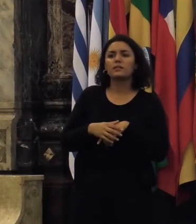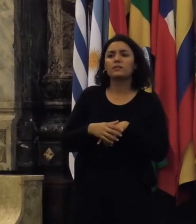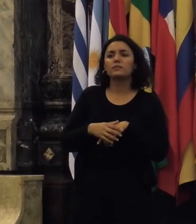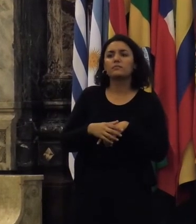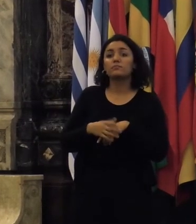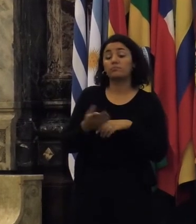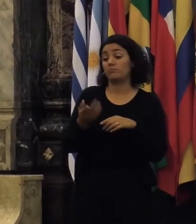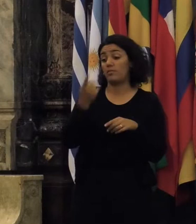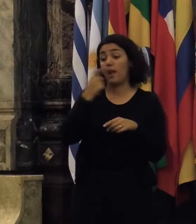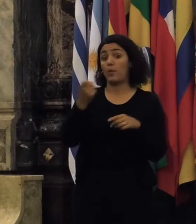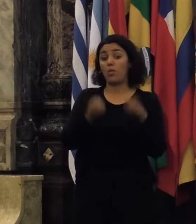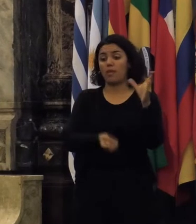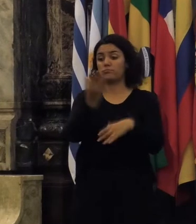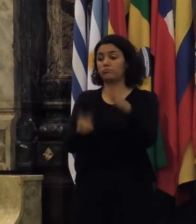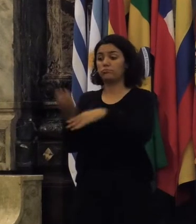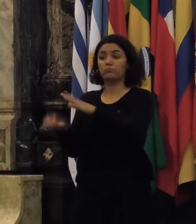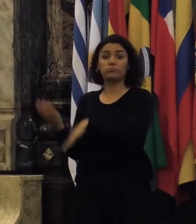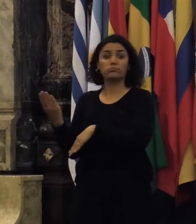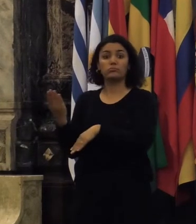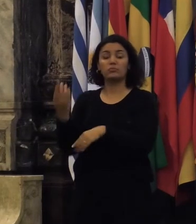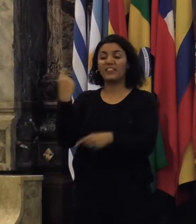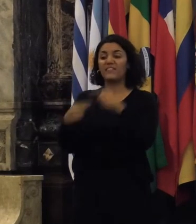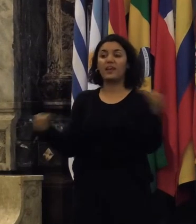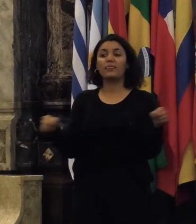los emergentes de distintas fuentes.